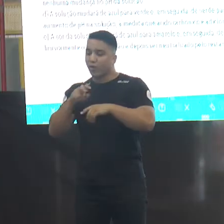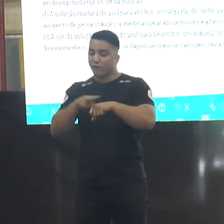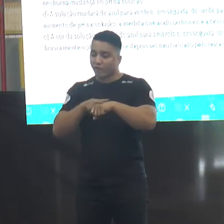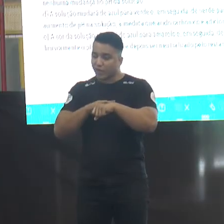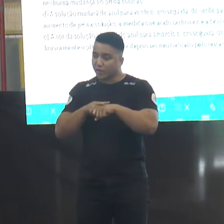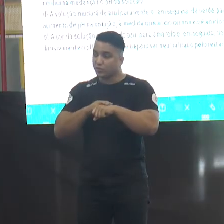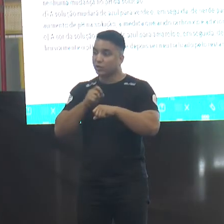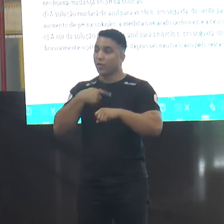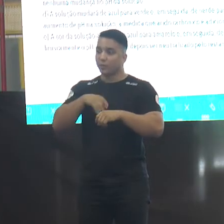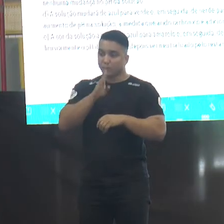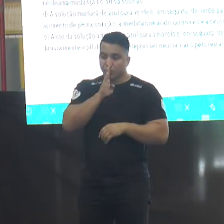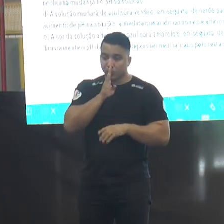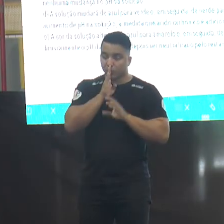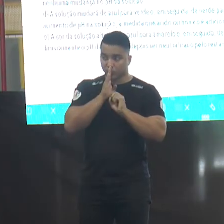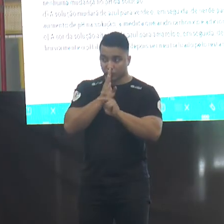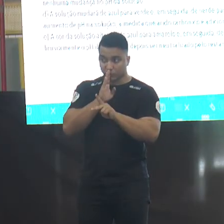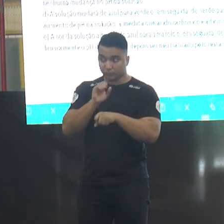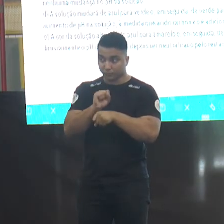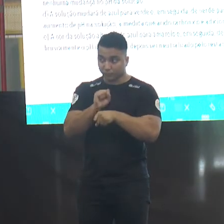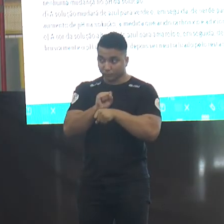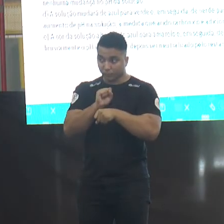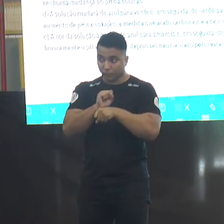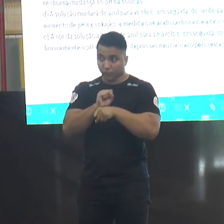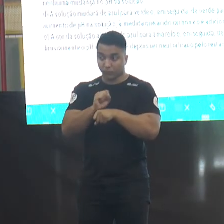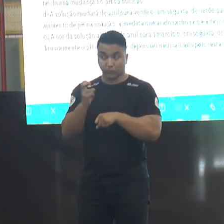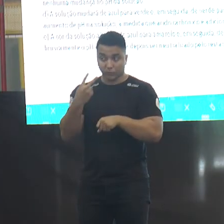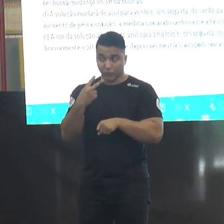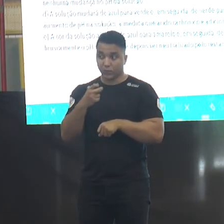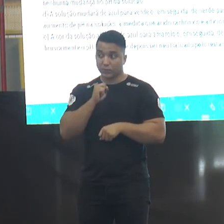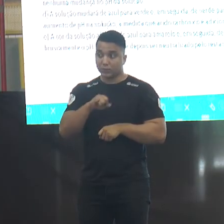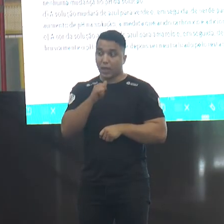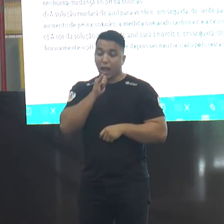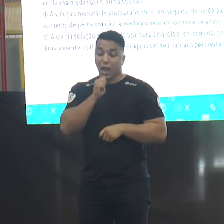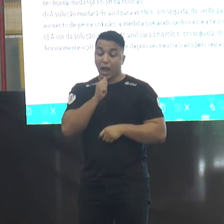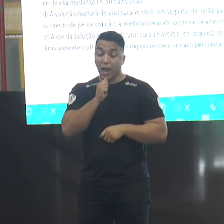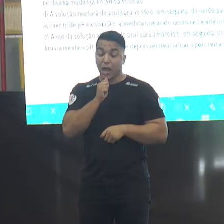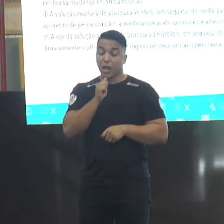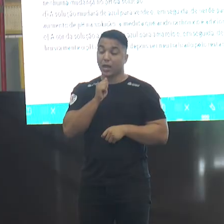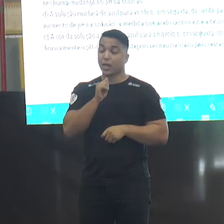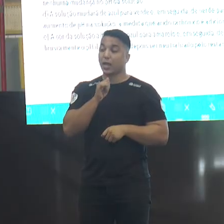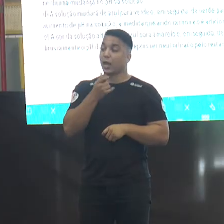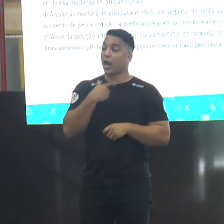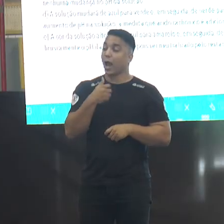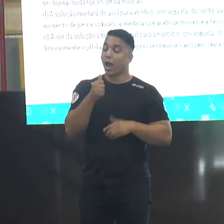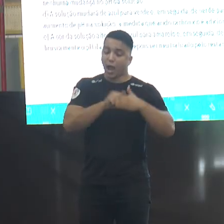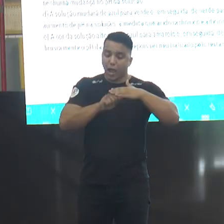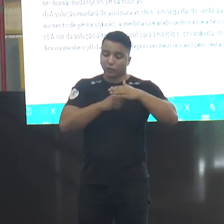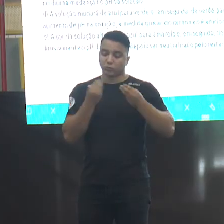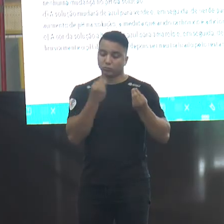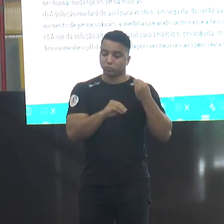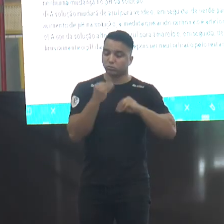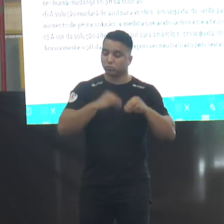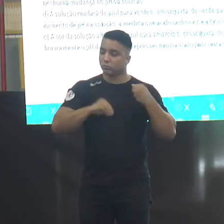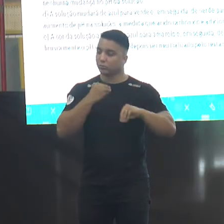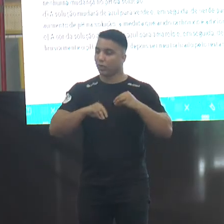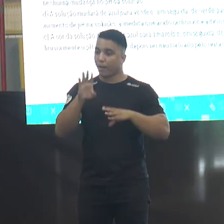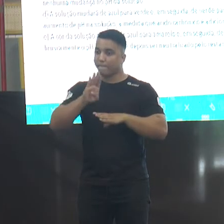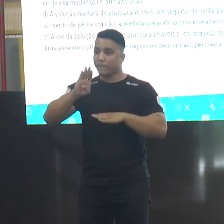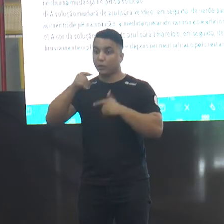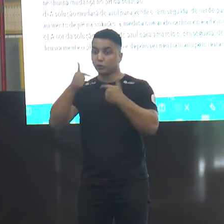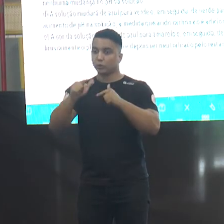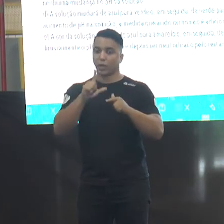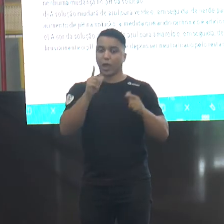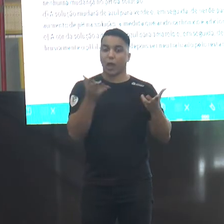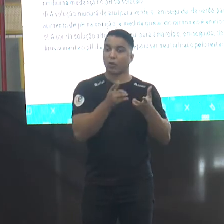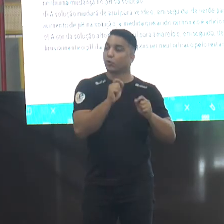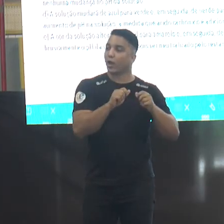soprando, estou continuando colocando ácido. E se eu continuar colocando ácido, se não tiver mais base, agora só